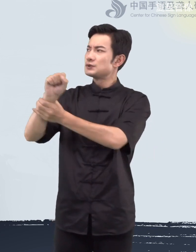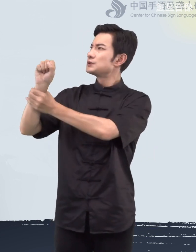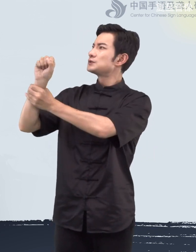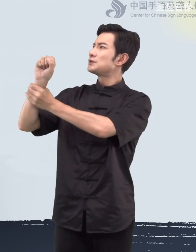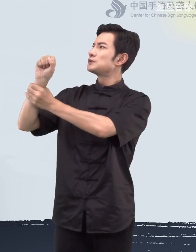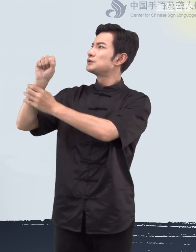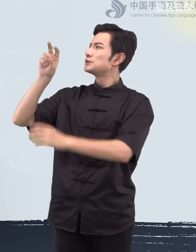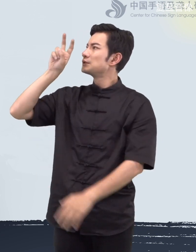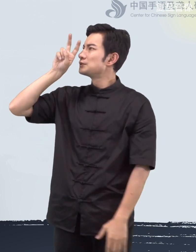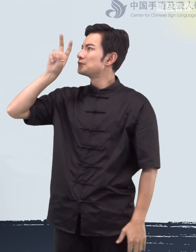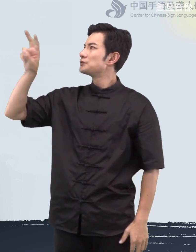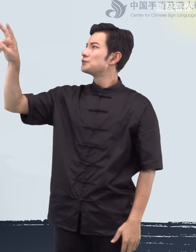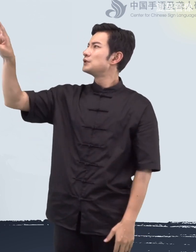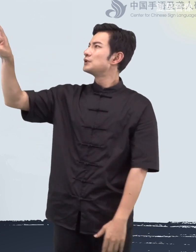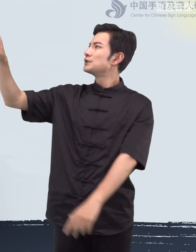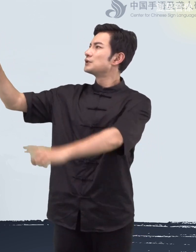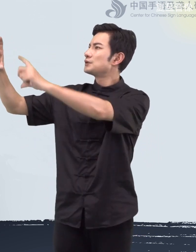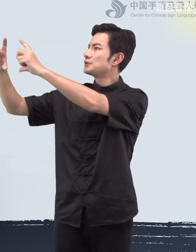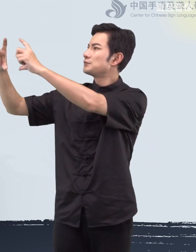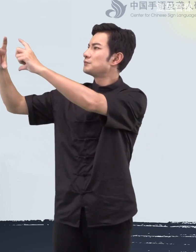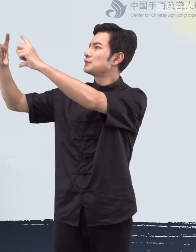举头望明月，